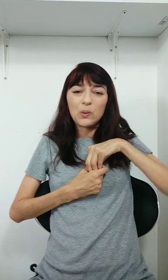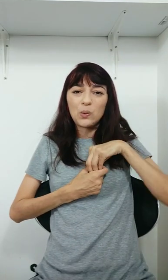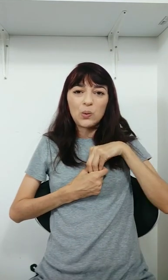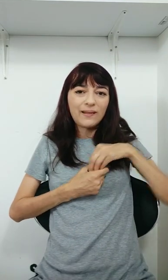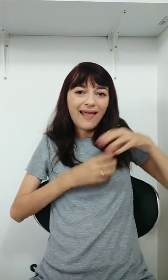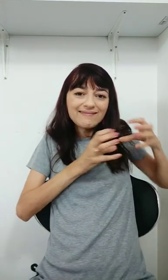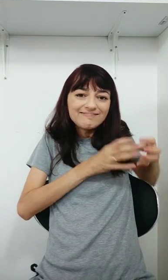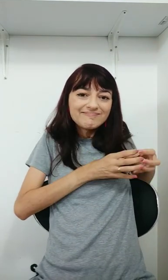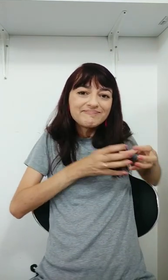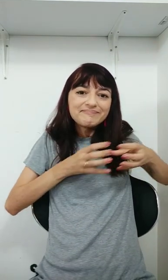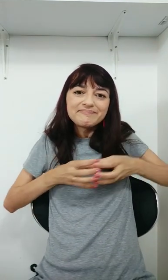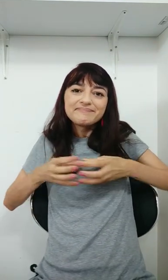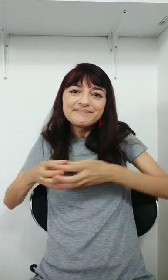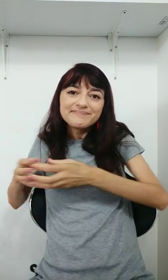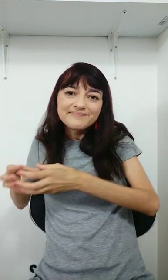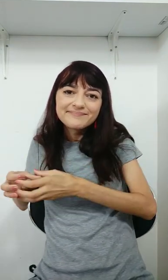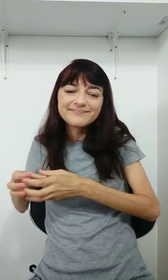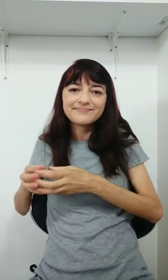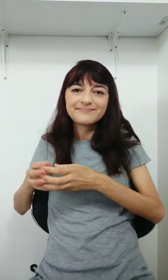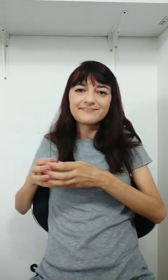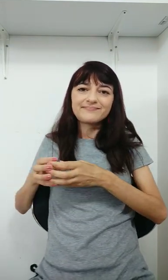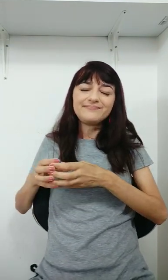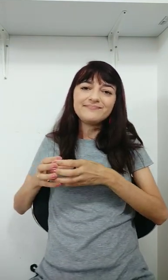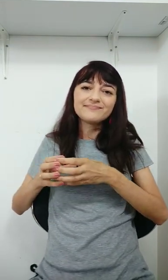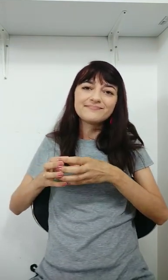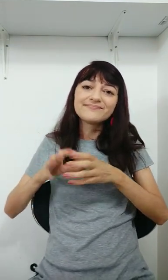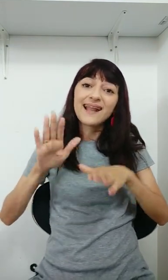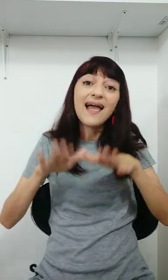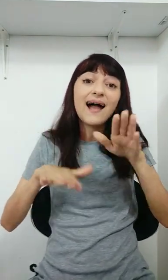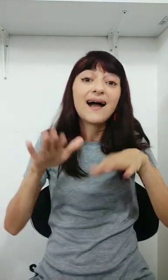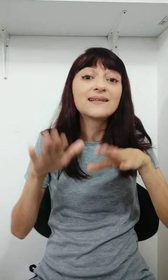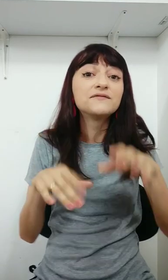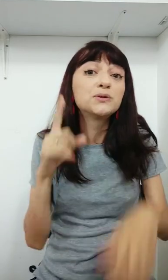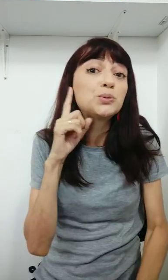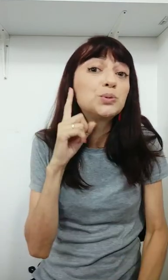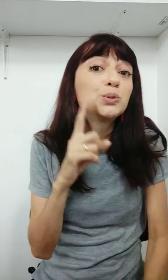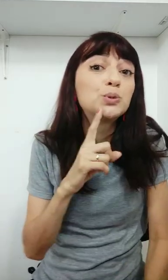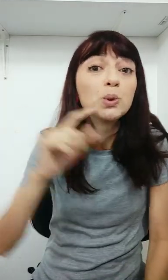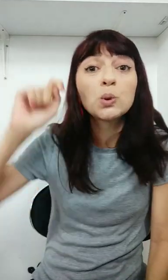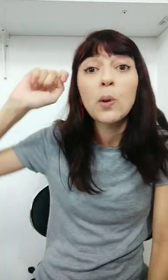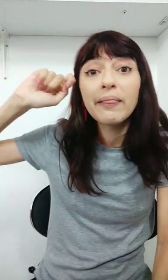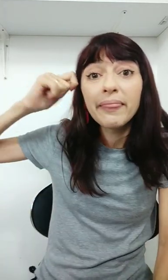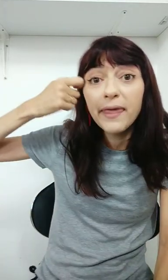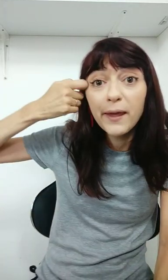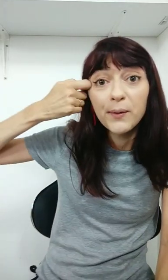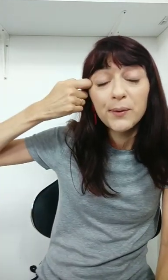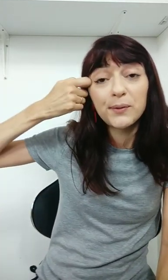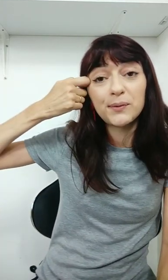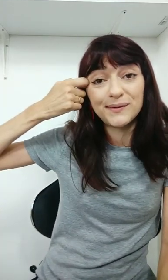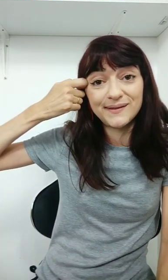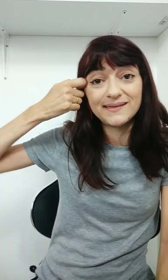não serão influenciadas. Agora, outras coisas são dos surdos, são da cultura surda.